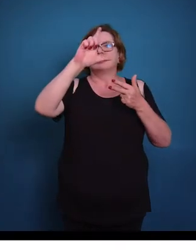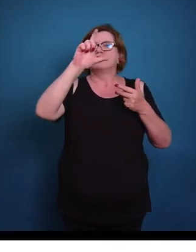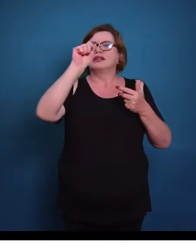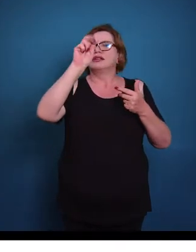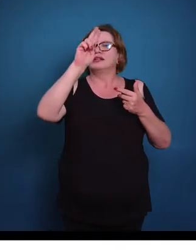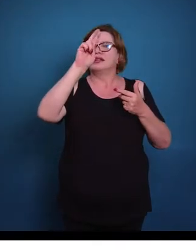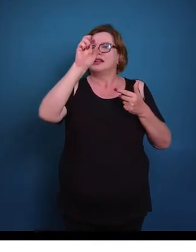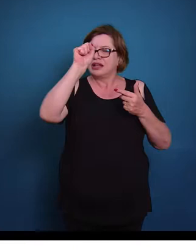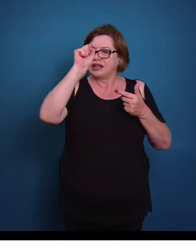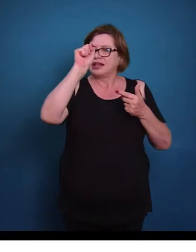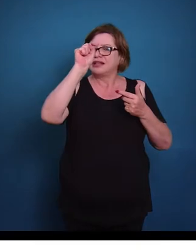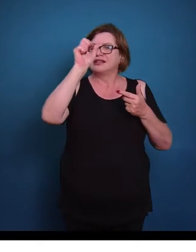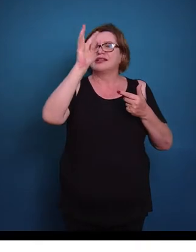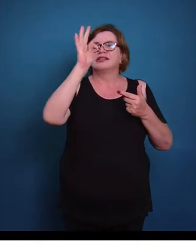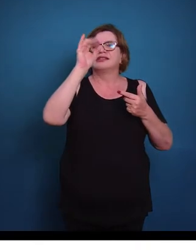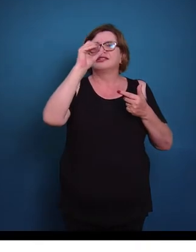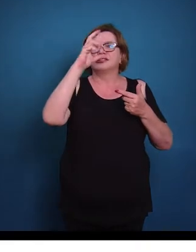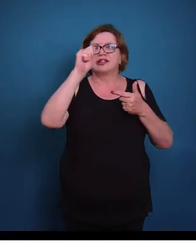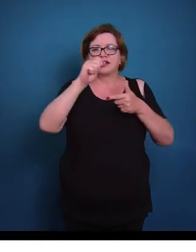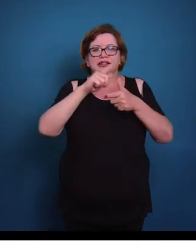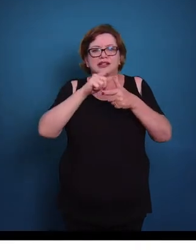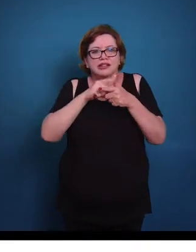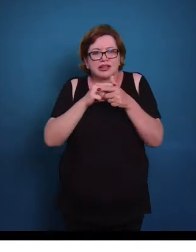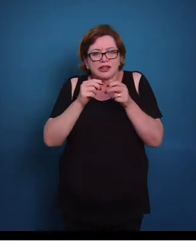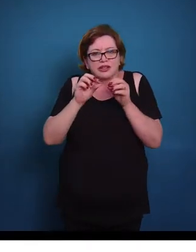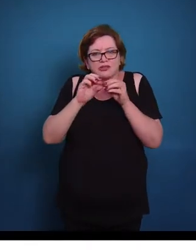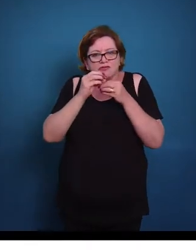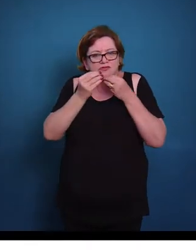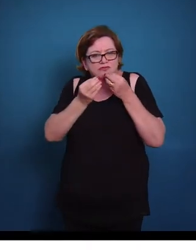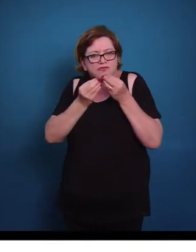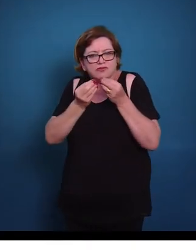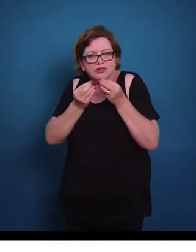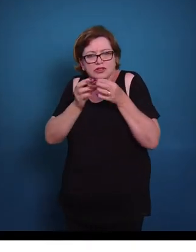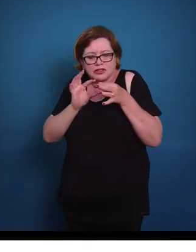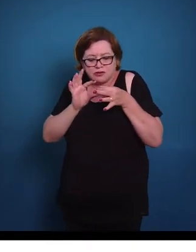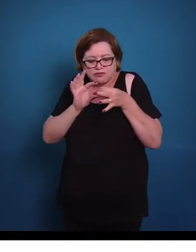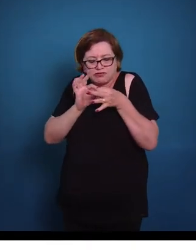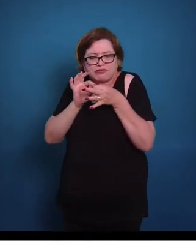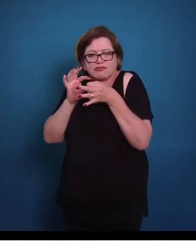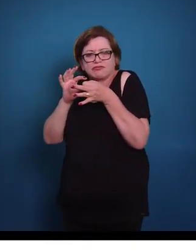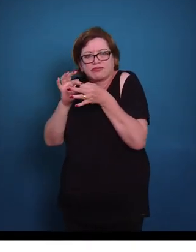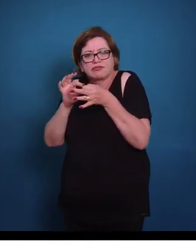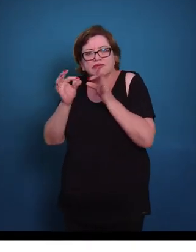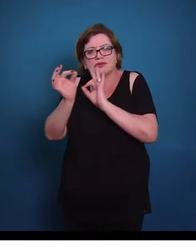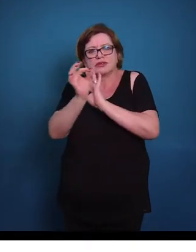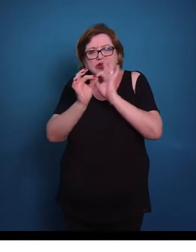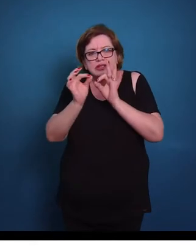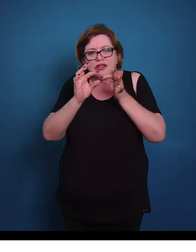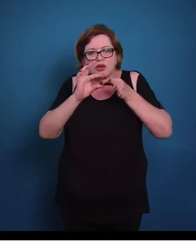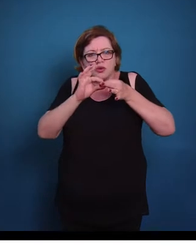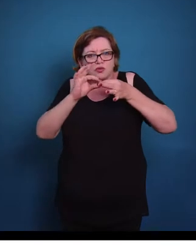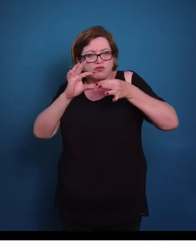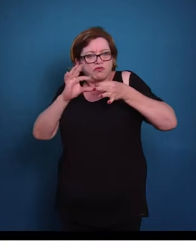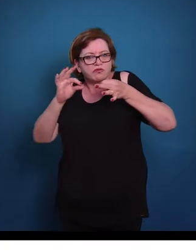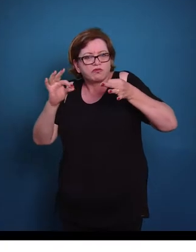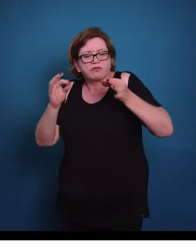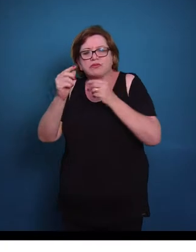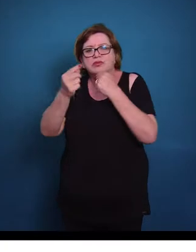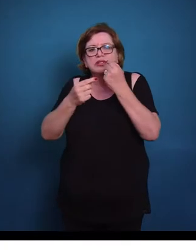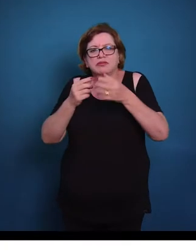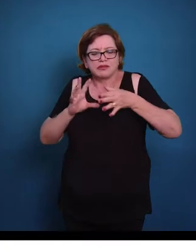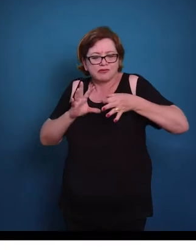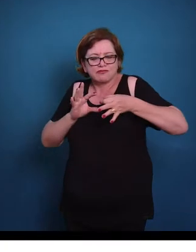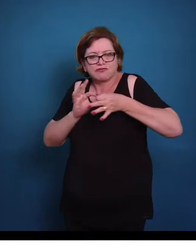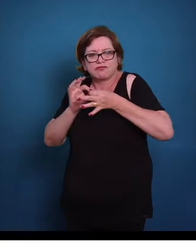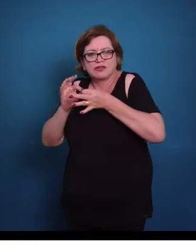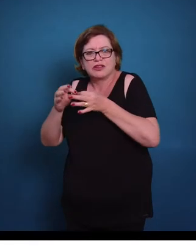Esses tropocolágenos, essas moléculas, elas formam polímeros, vão formar fibrilas, e essas fibrilas vão se